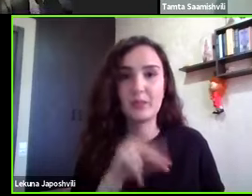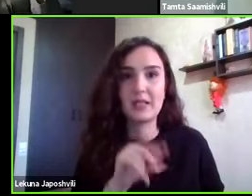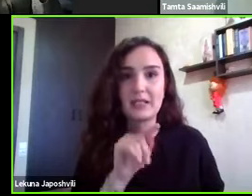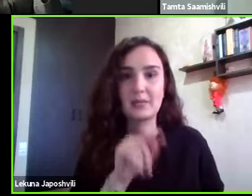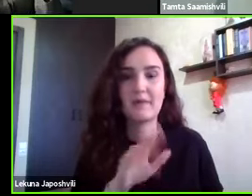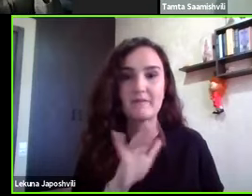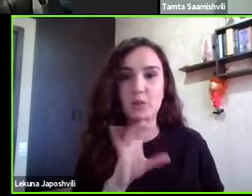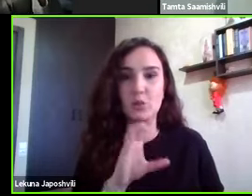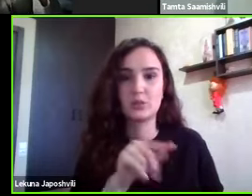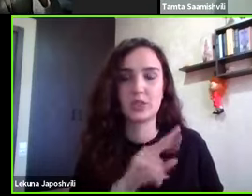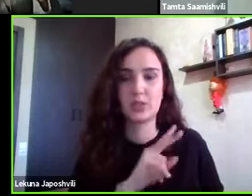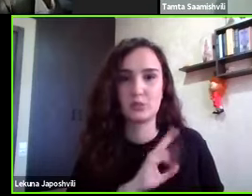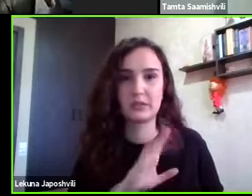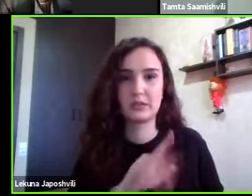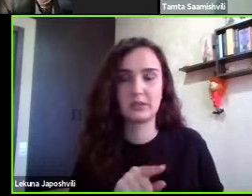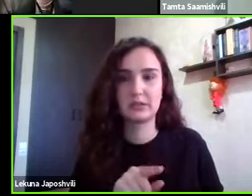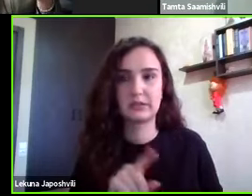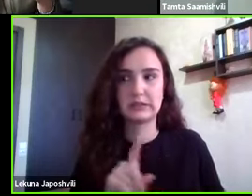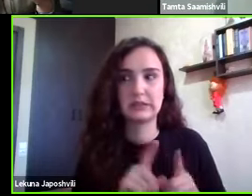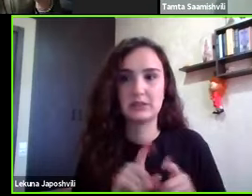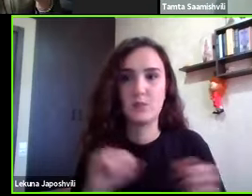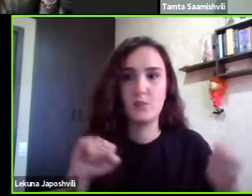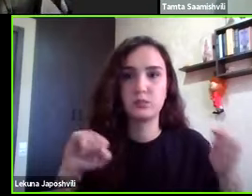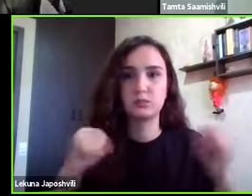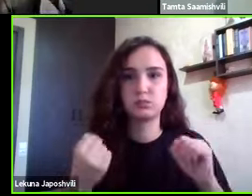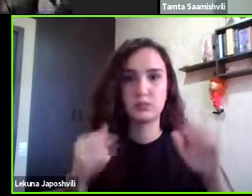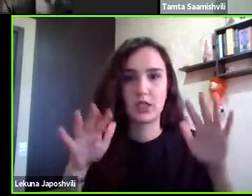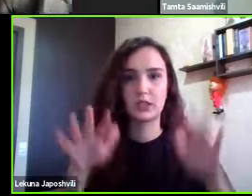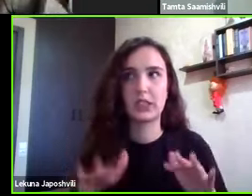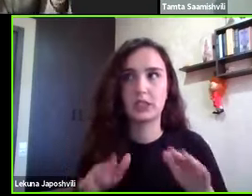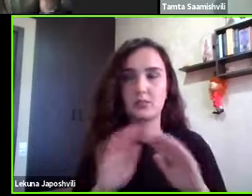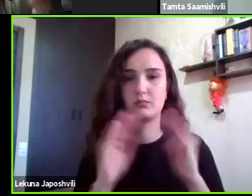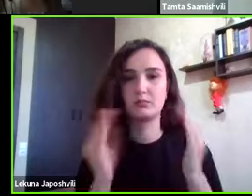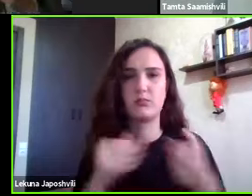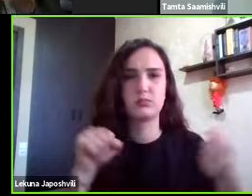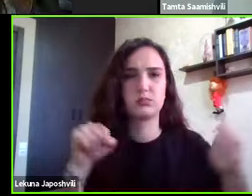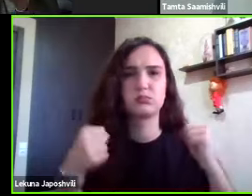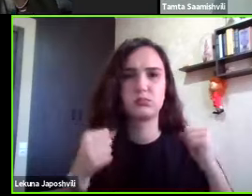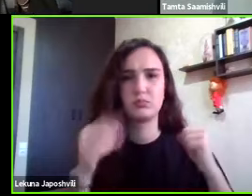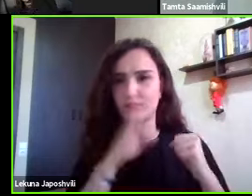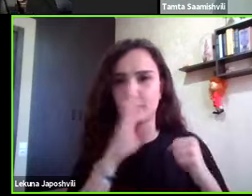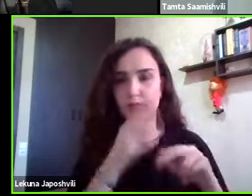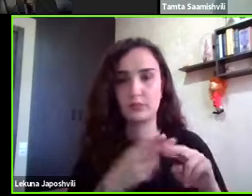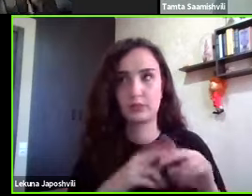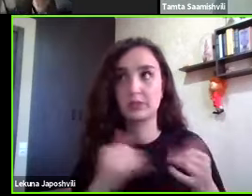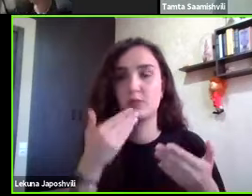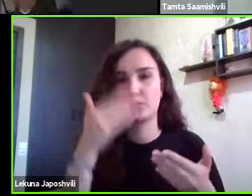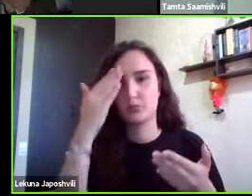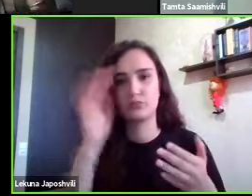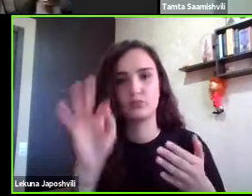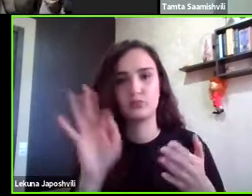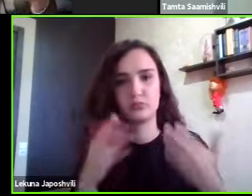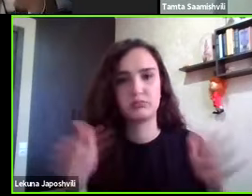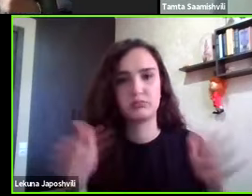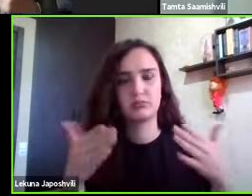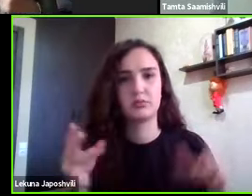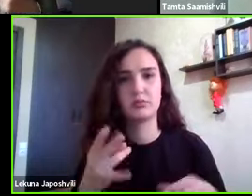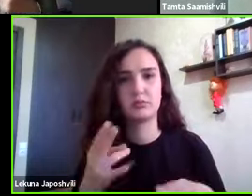ვირუსი ესეთ დახშულ სივრცეში. და საბედნიეროდ ახლა უკვე ზაფხულია და ხშირად